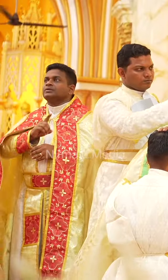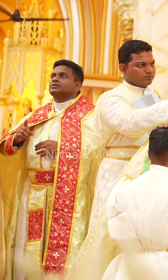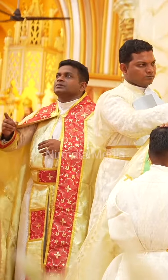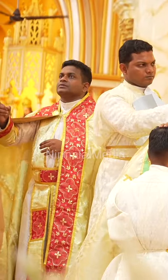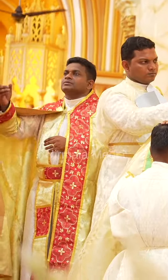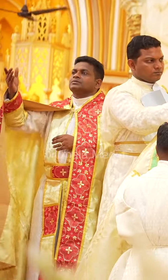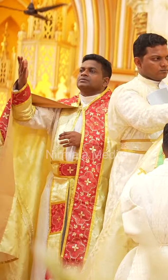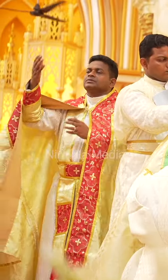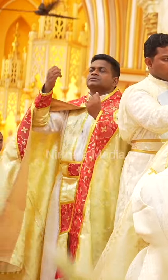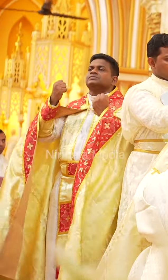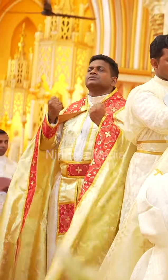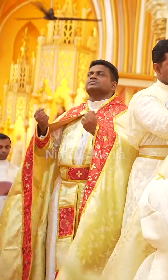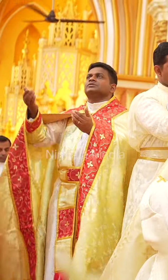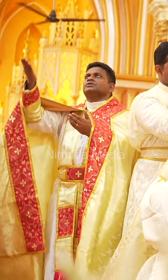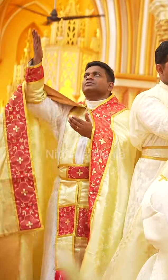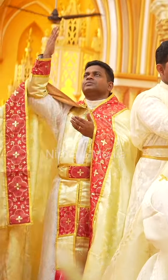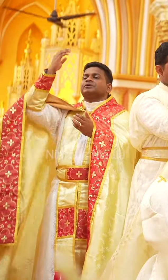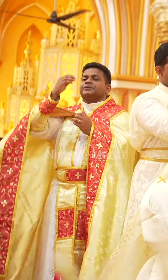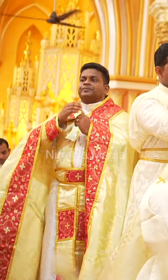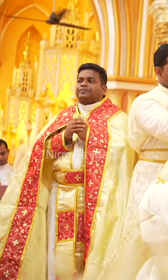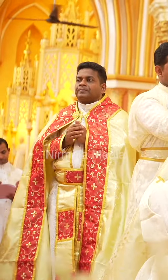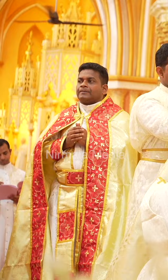കർത്താവേ സർവശക്തനായ ദൈവമേ,